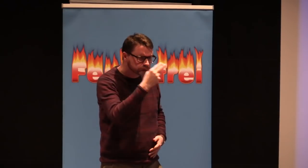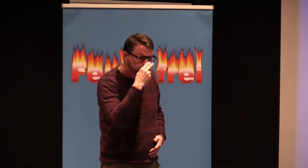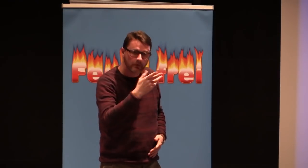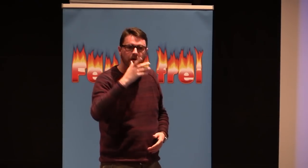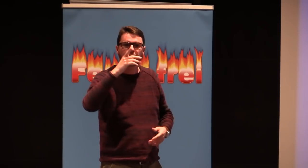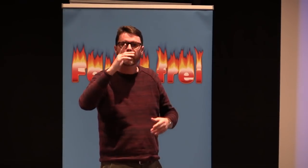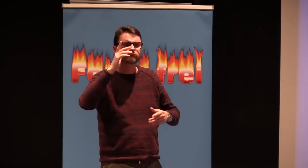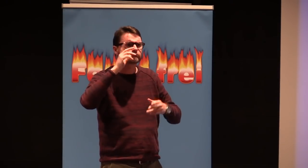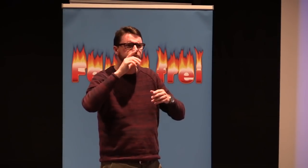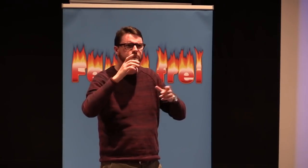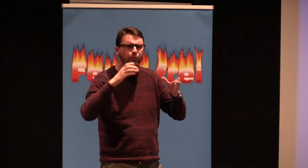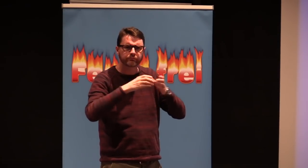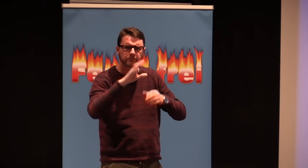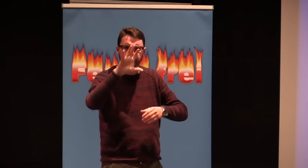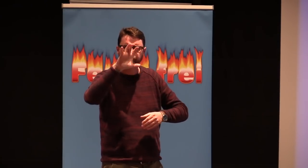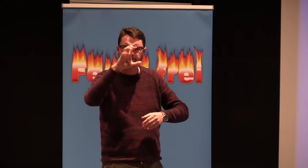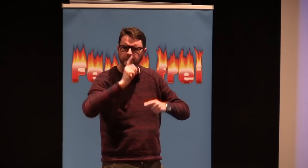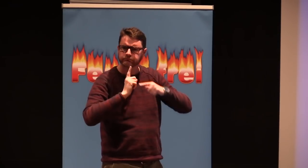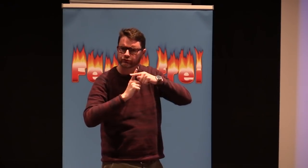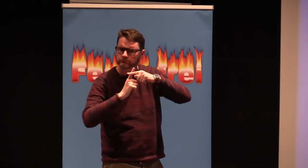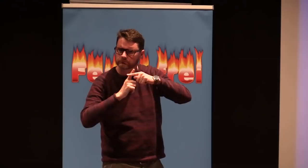oder Fanclubs einen hohen